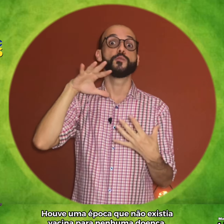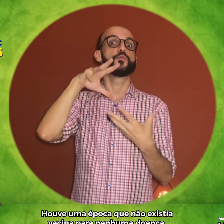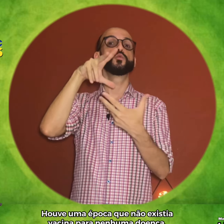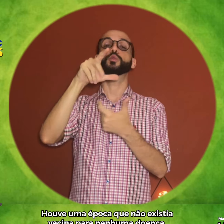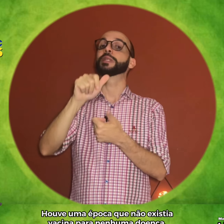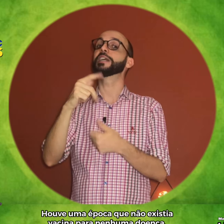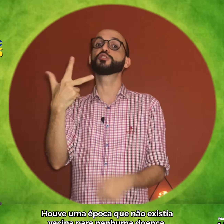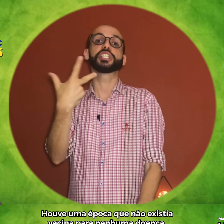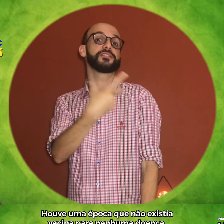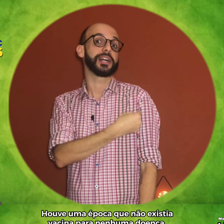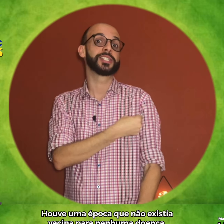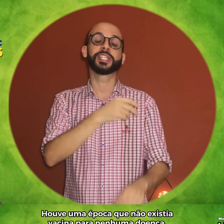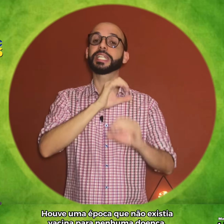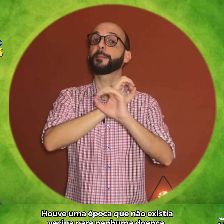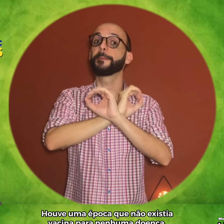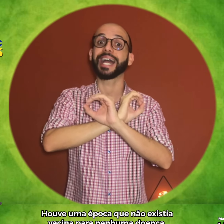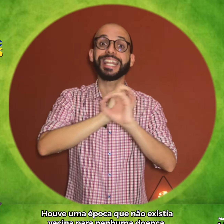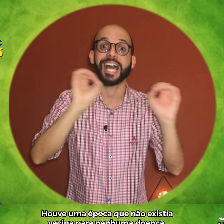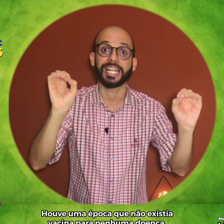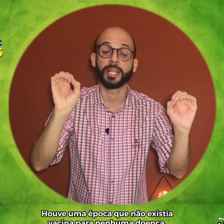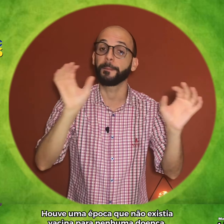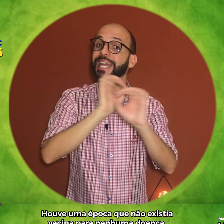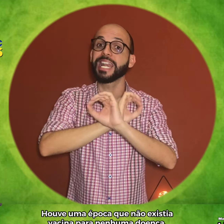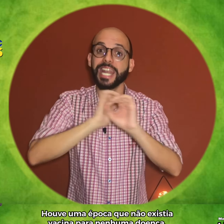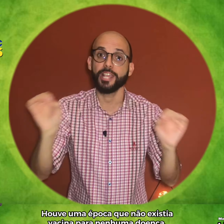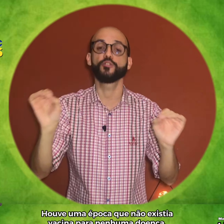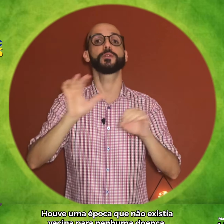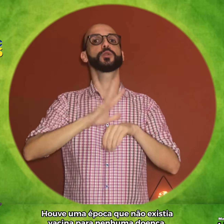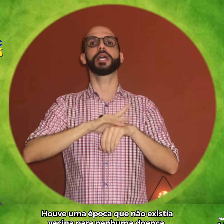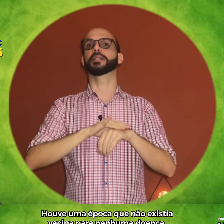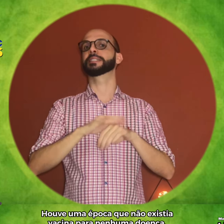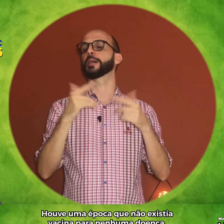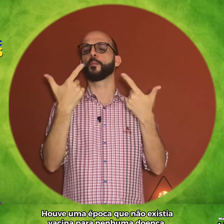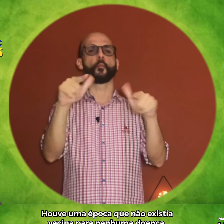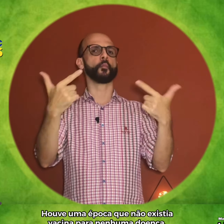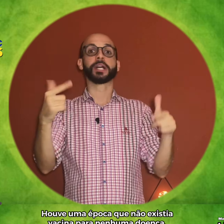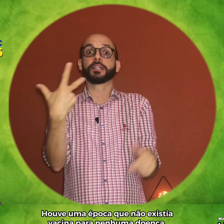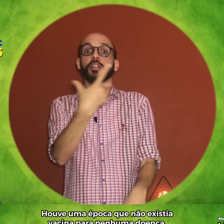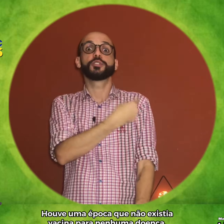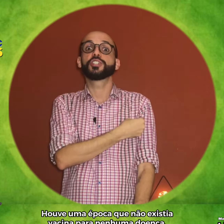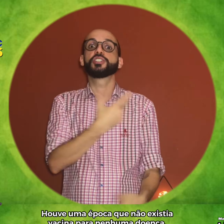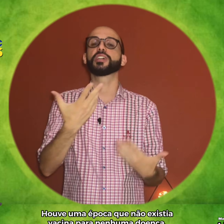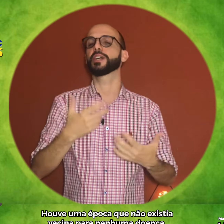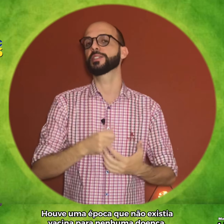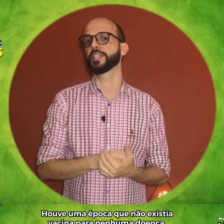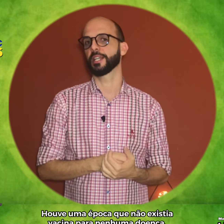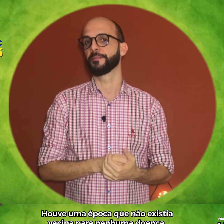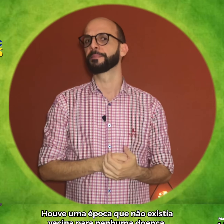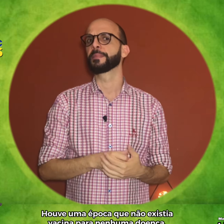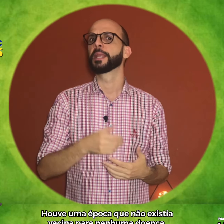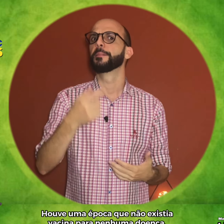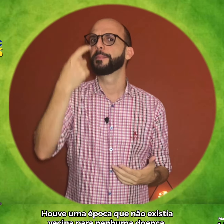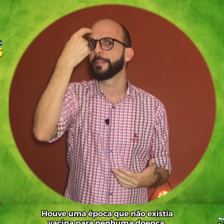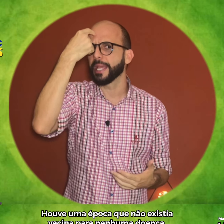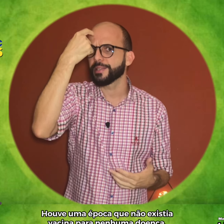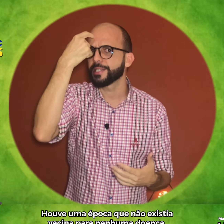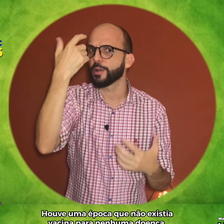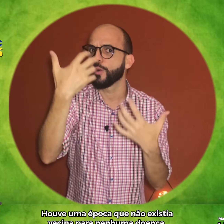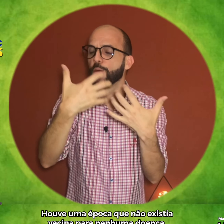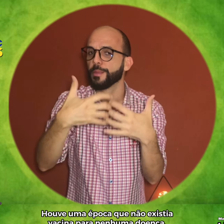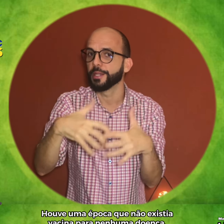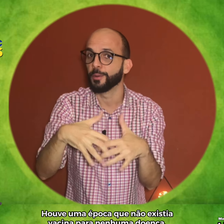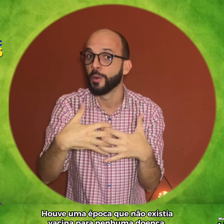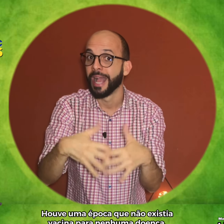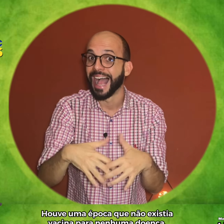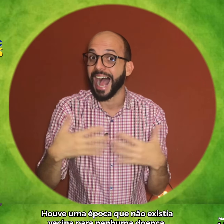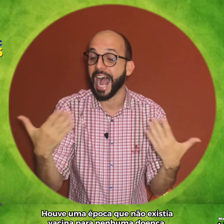né? Que o mundo não tinha vacina pra nada, pra nenhuma doença. Não existia vacina. Pense